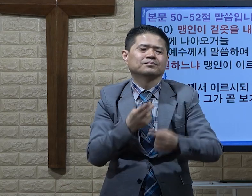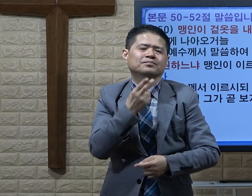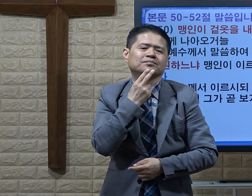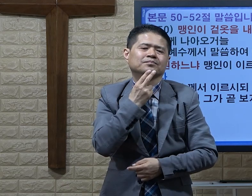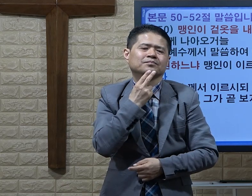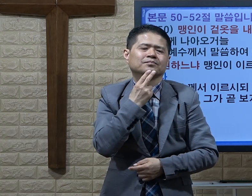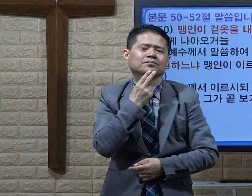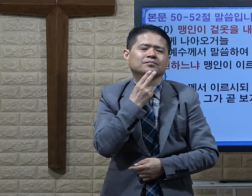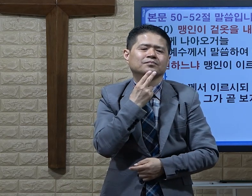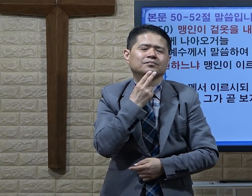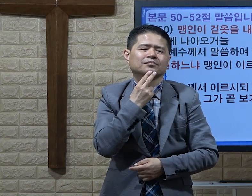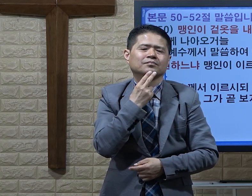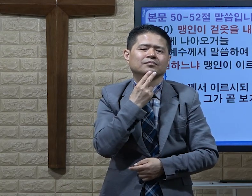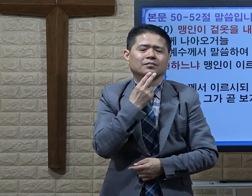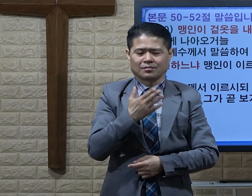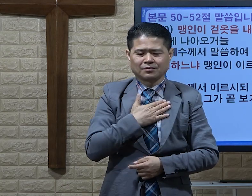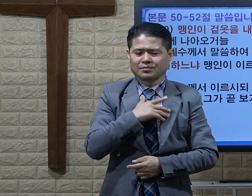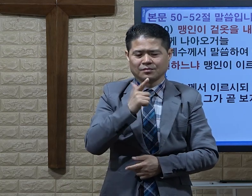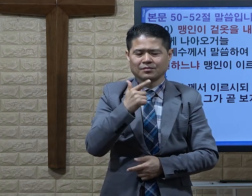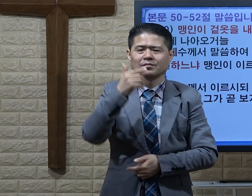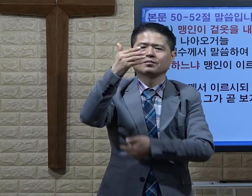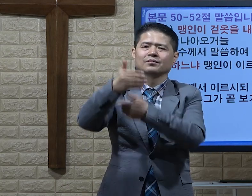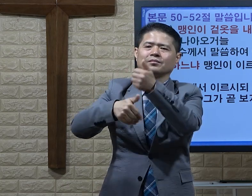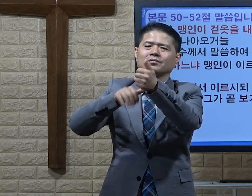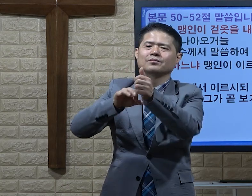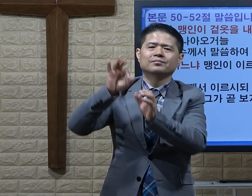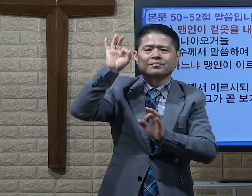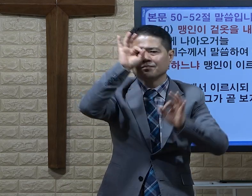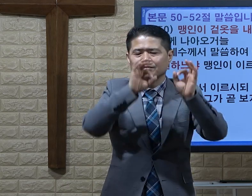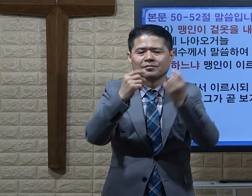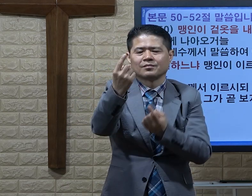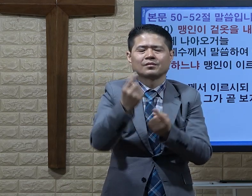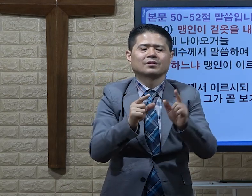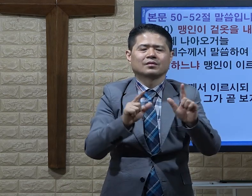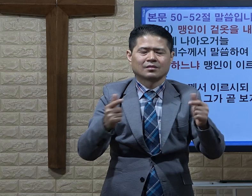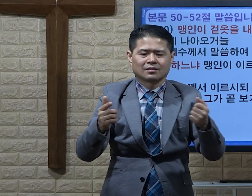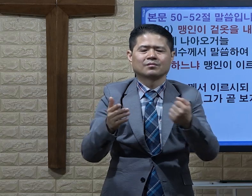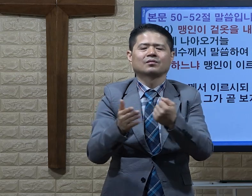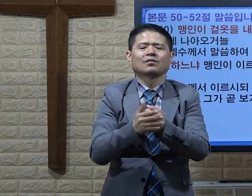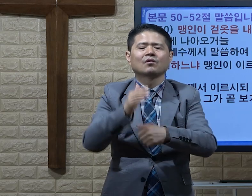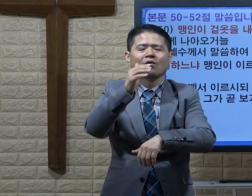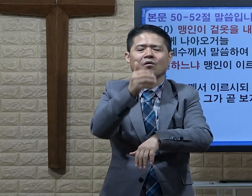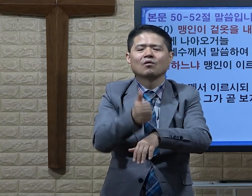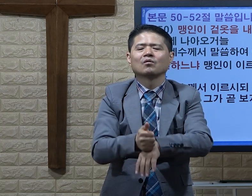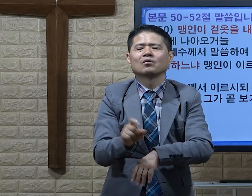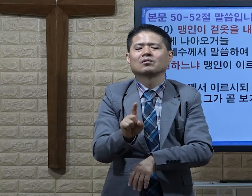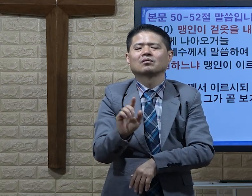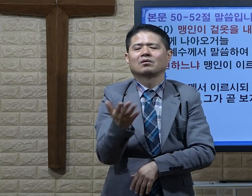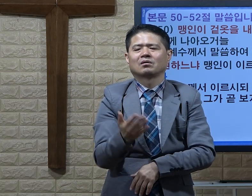예수님의 사랑이 없는 것입니다. 돌아오지 않기 때문에 결국 어떻게 됩니까?